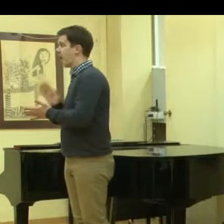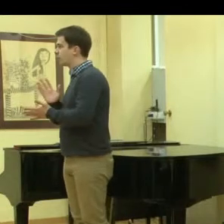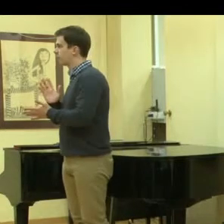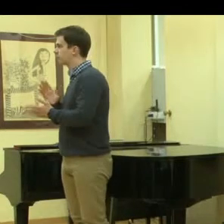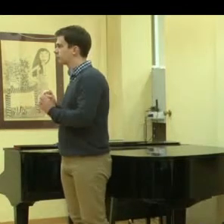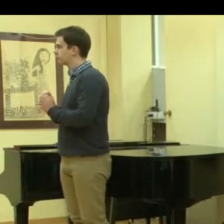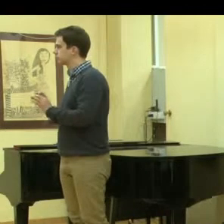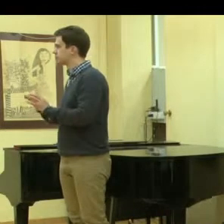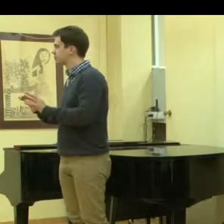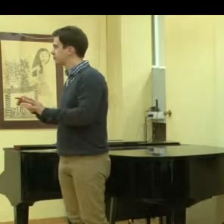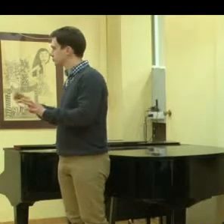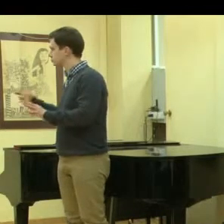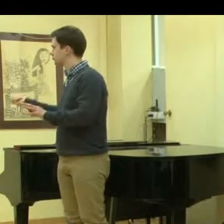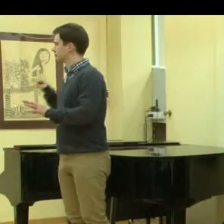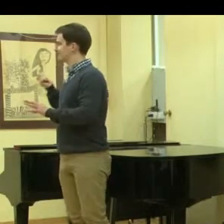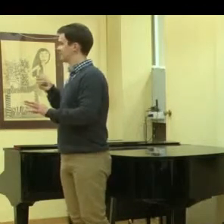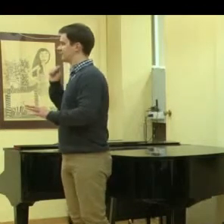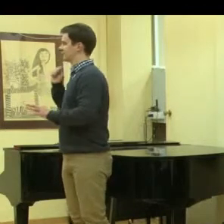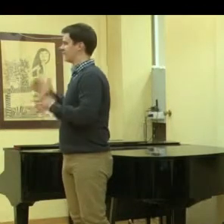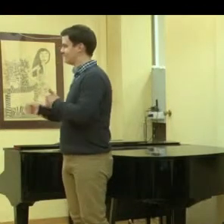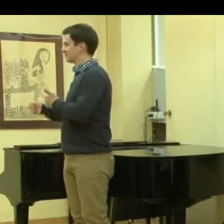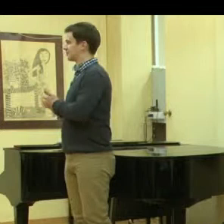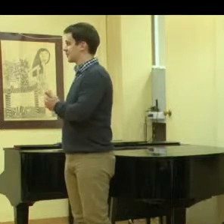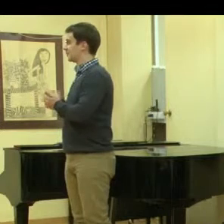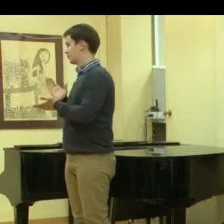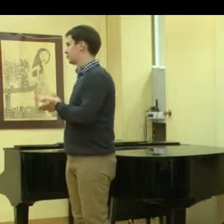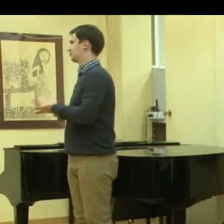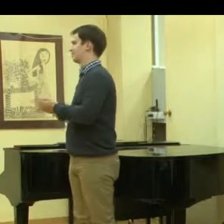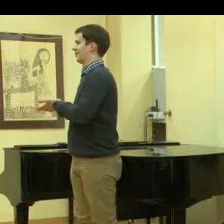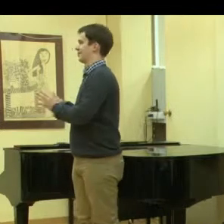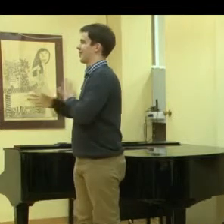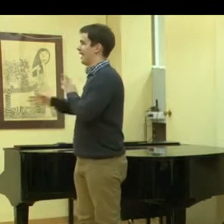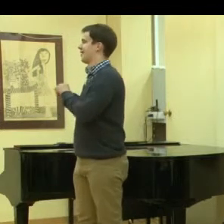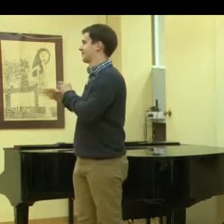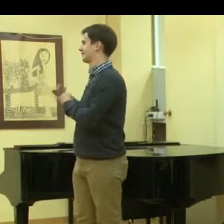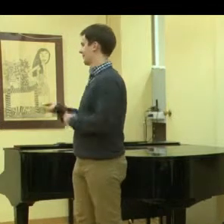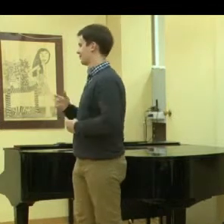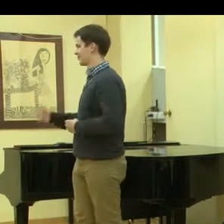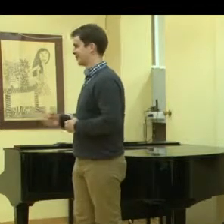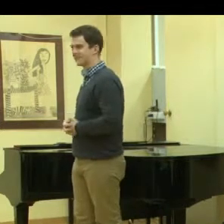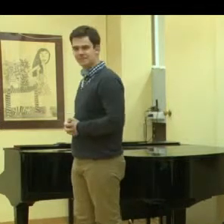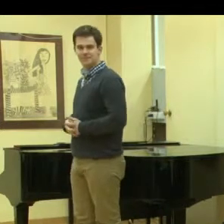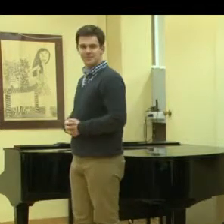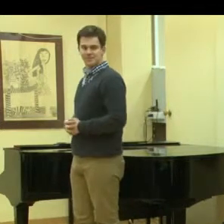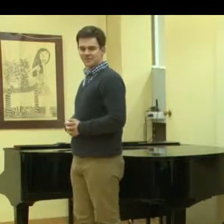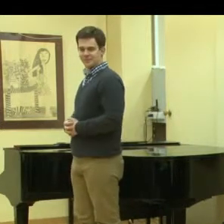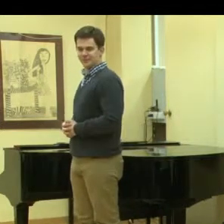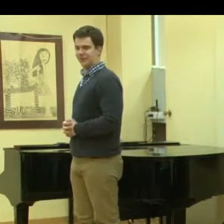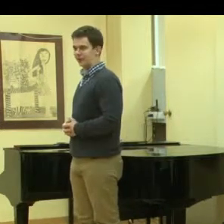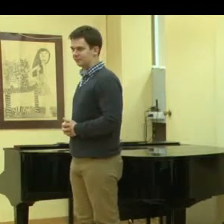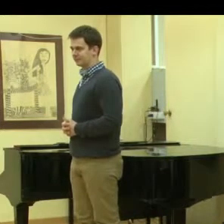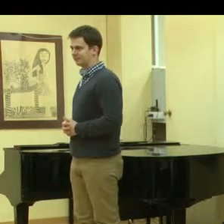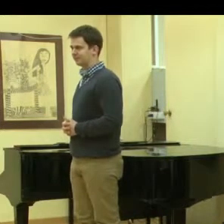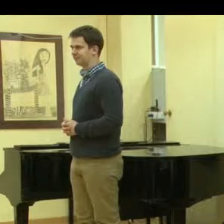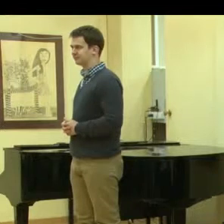jakby zaraził mnie, no i że tak powiem w tym obszarze działamy i robimy różne rzeczy. Me pasa que nosotros el